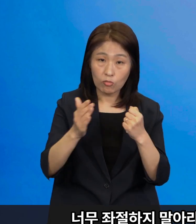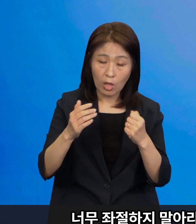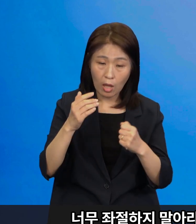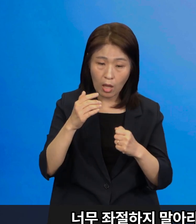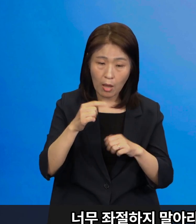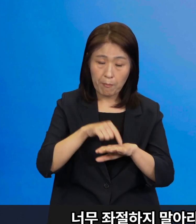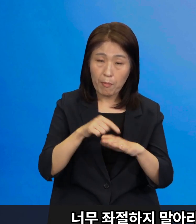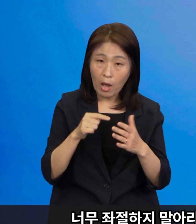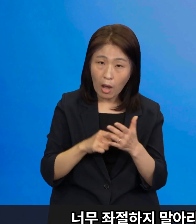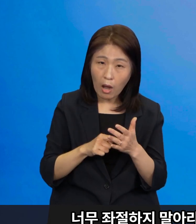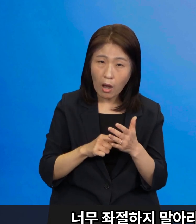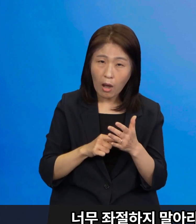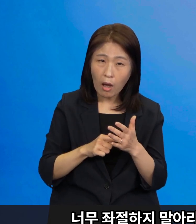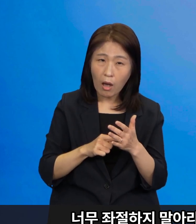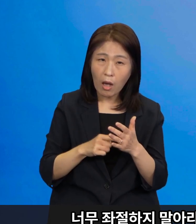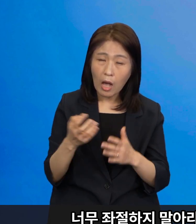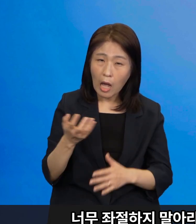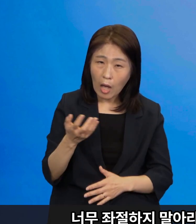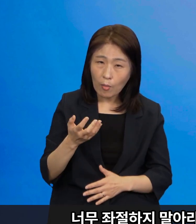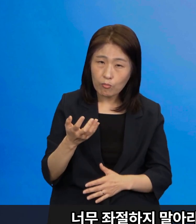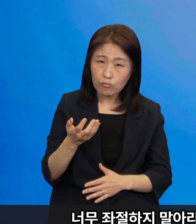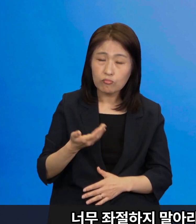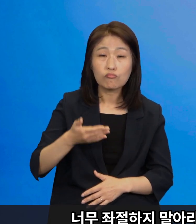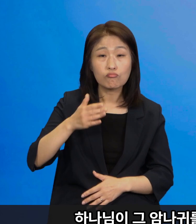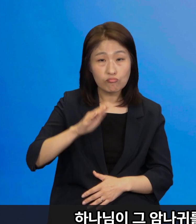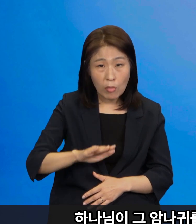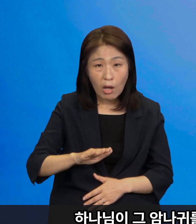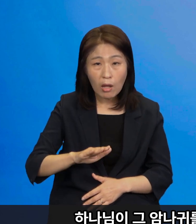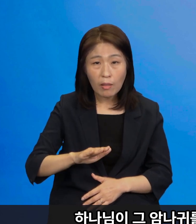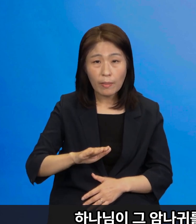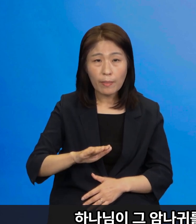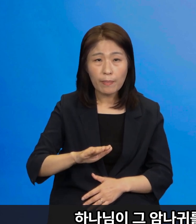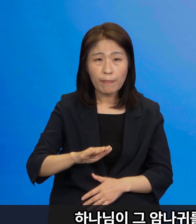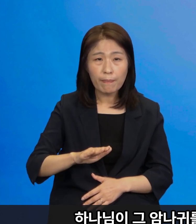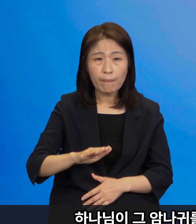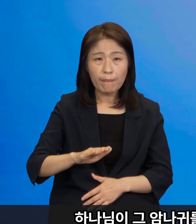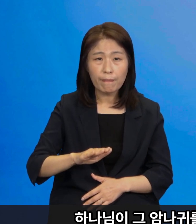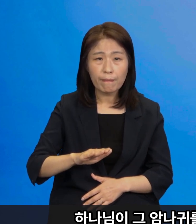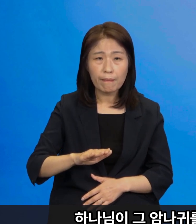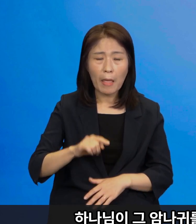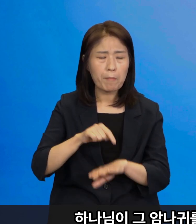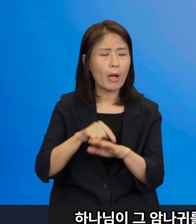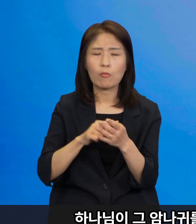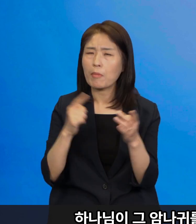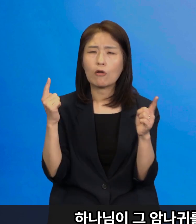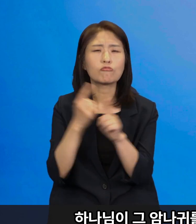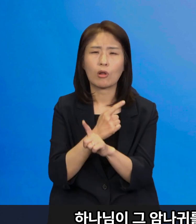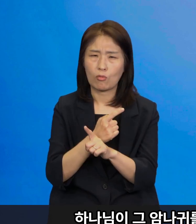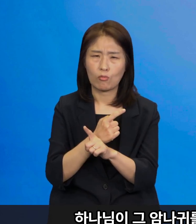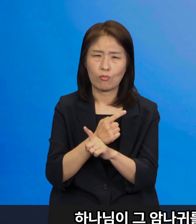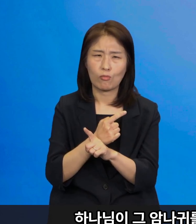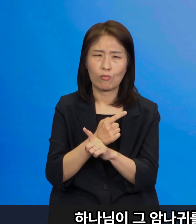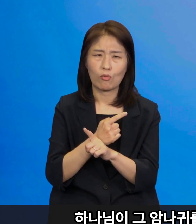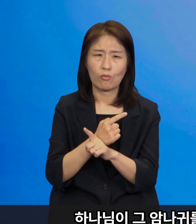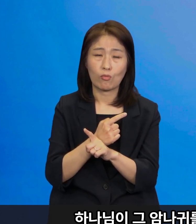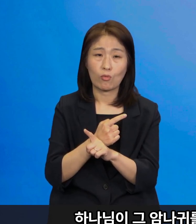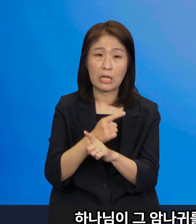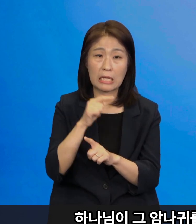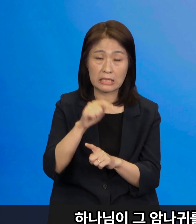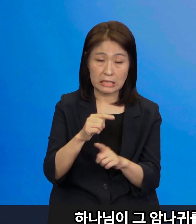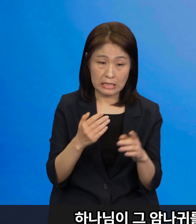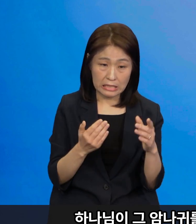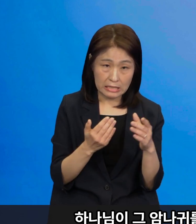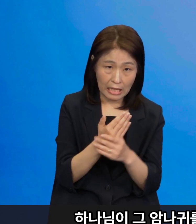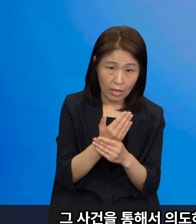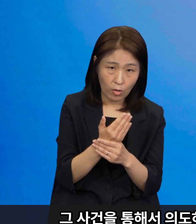말아라, 이 얘기를 지금 하고 있는 겁니다. 하나님은 그 암나귀 그 사건, 잃어버린 사건에